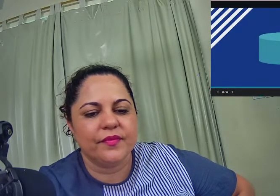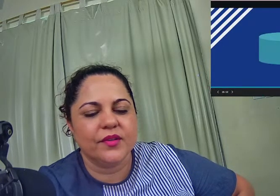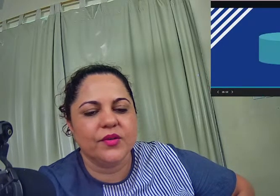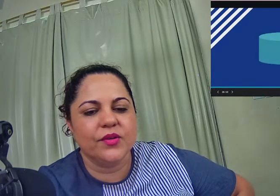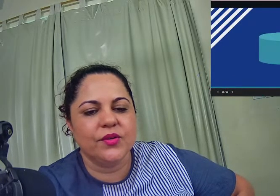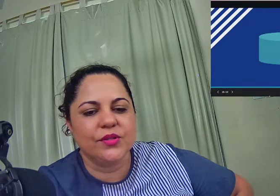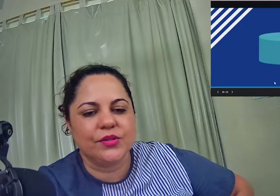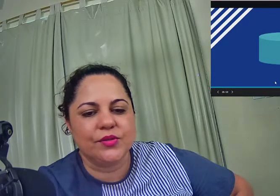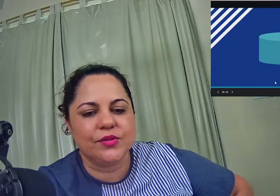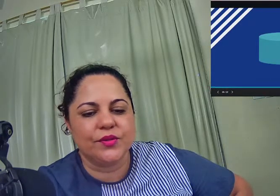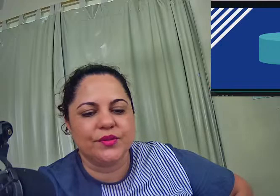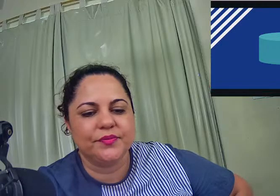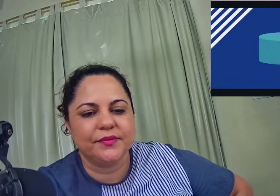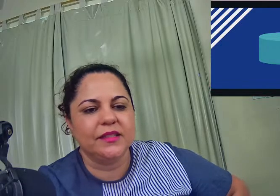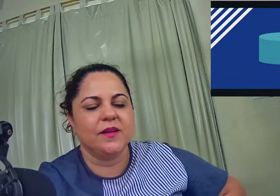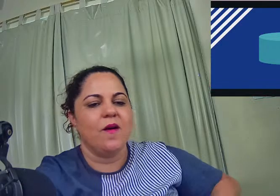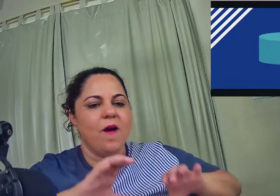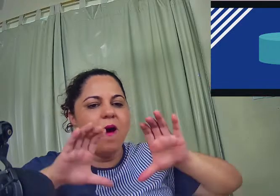Grosso, olha aí, ó.